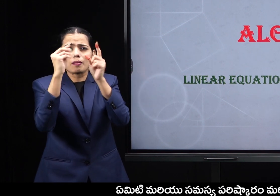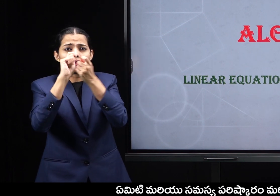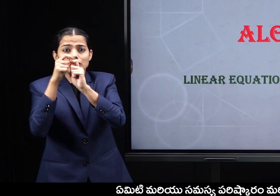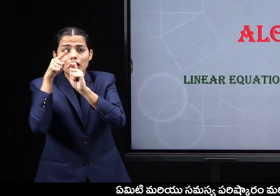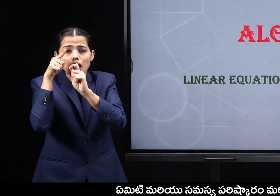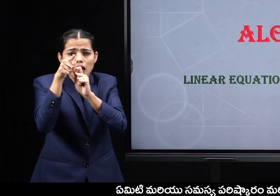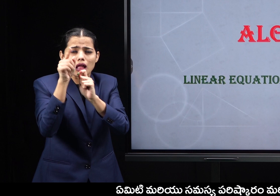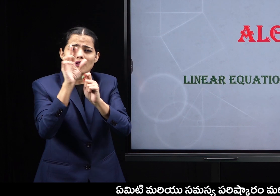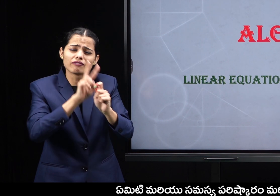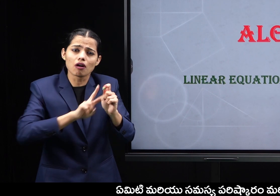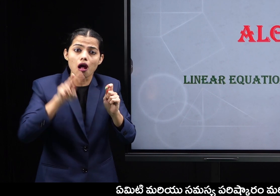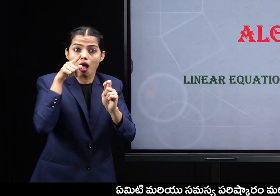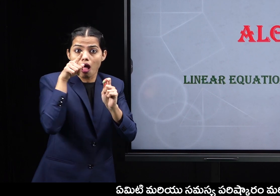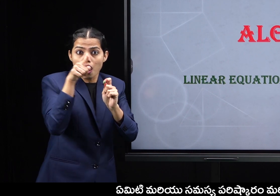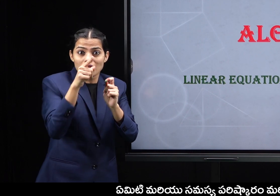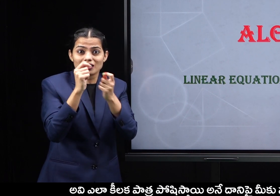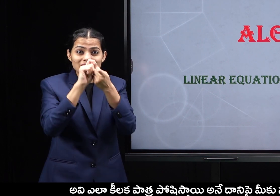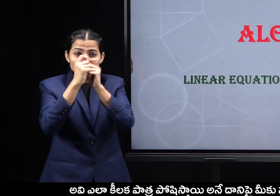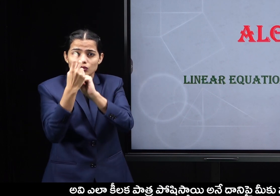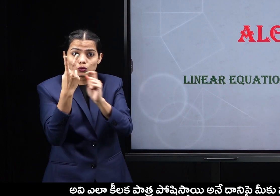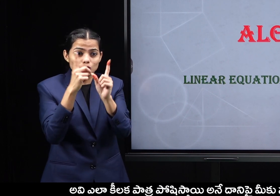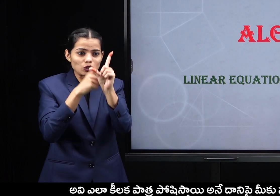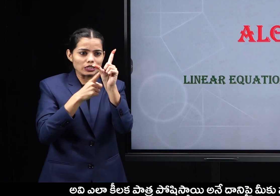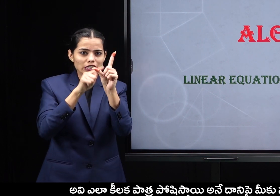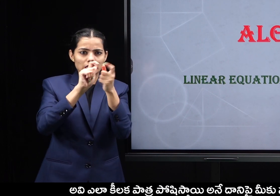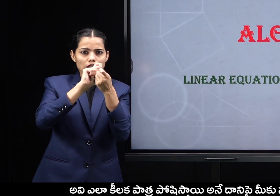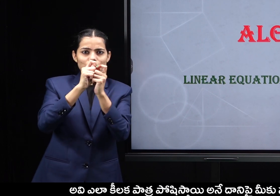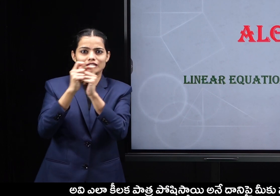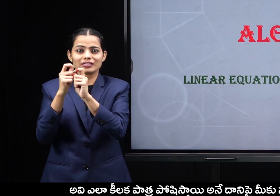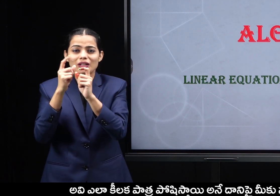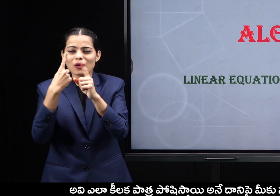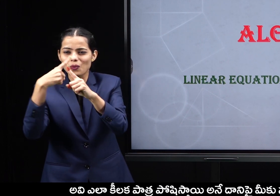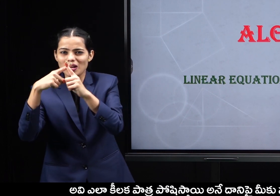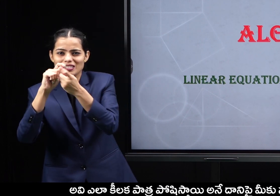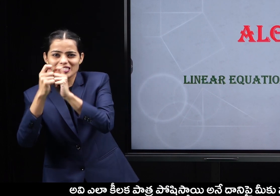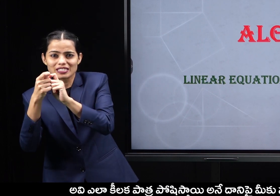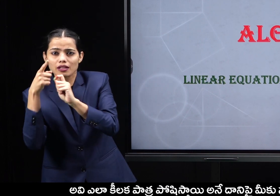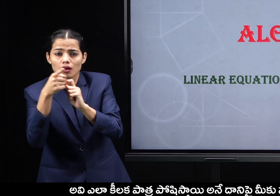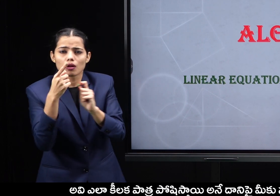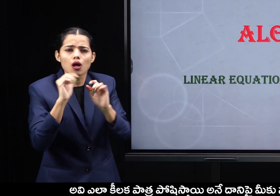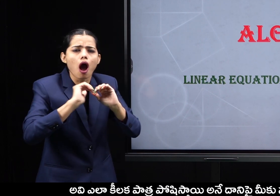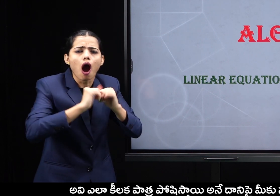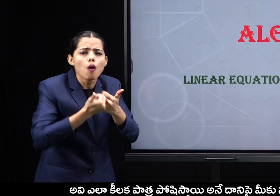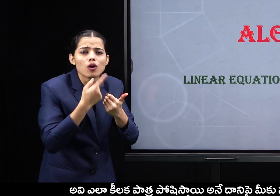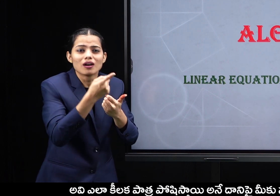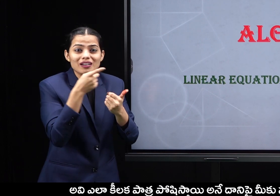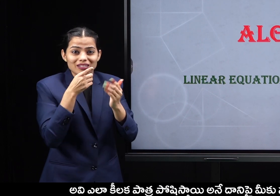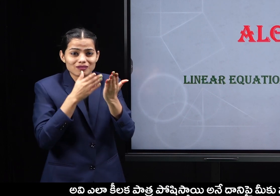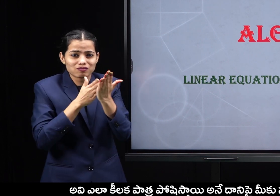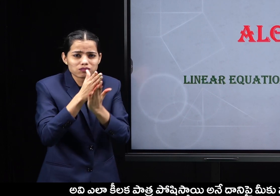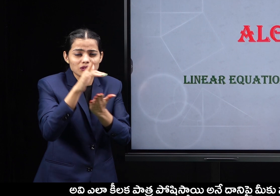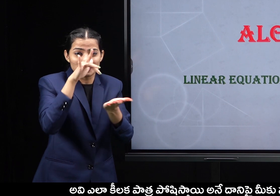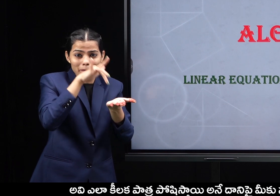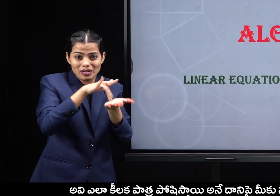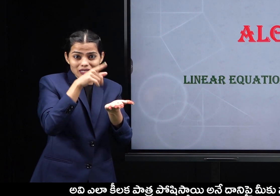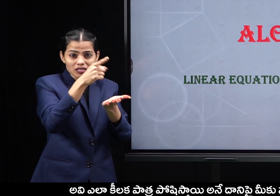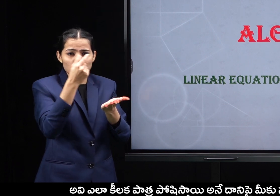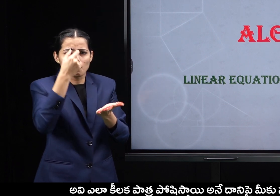పరిష్కారం మరియు గణిత శాస్త్రంలో అవి ఎలా కీలక పాత్ర పోషిస్తాయి అనే దానిపై మీకు స్పష్టమైన అవగాహన